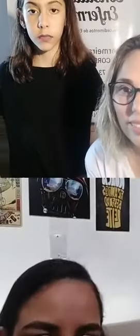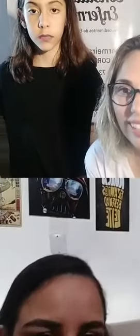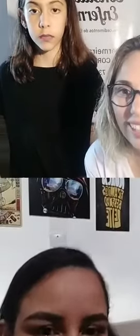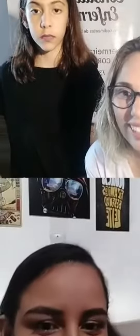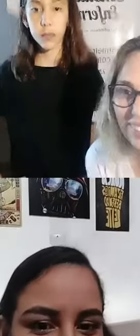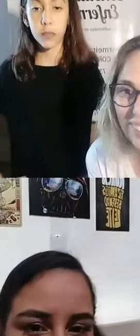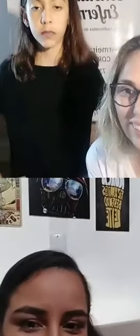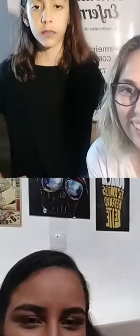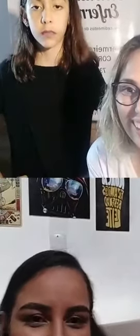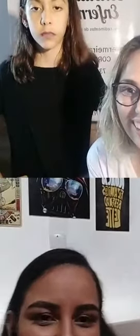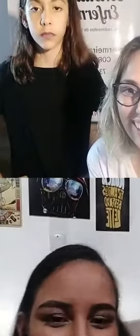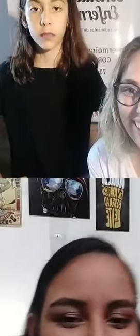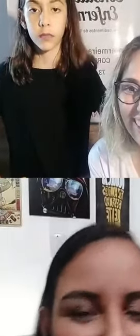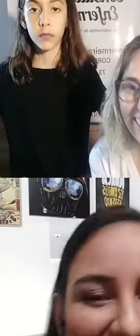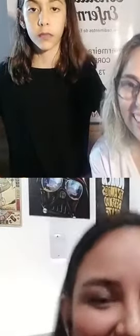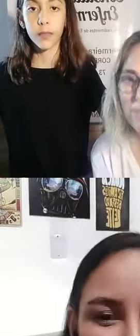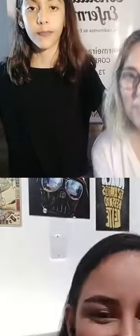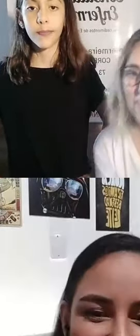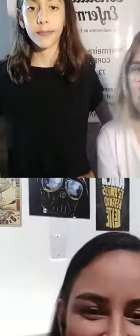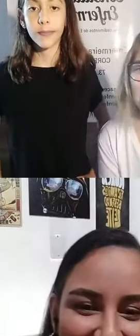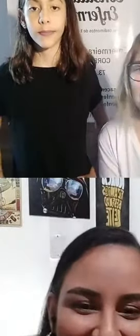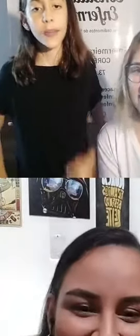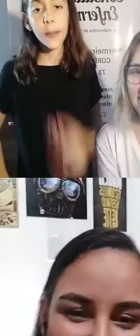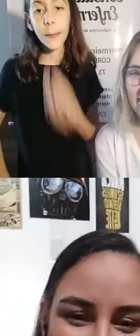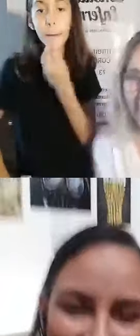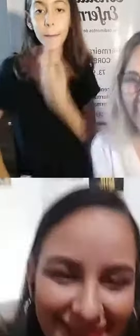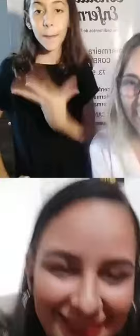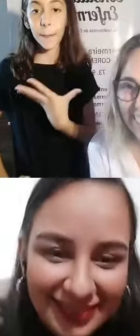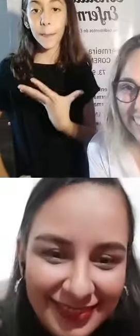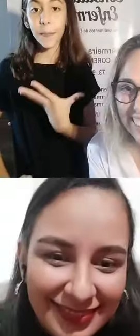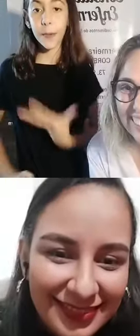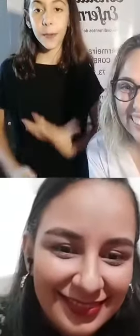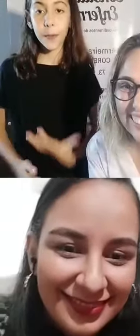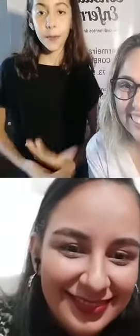adicionando ela aqui. Olha ela, que maravilha!